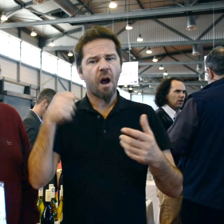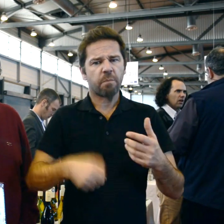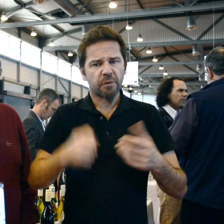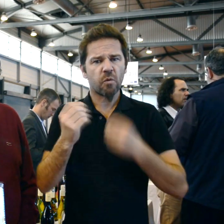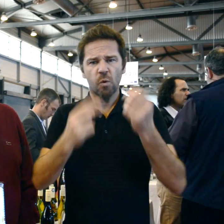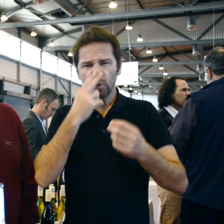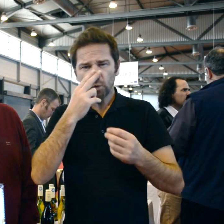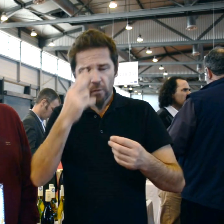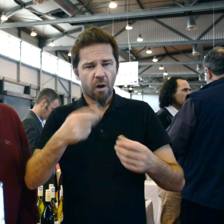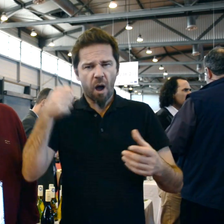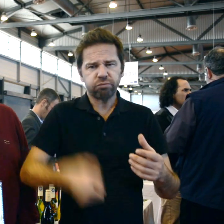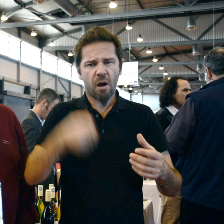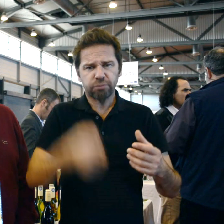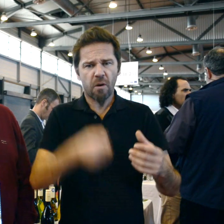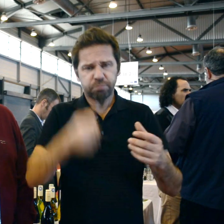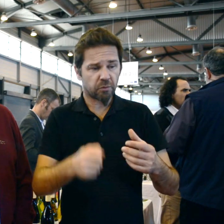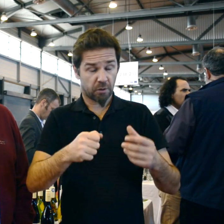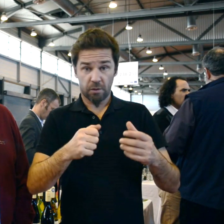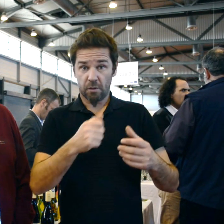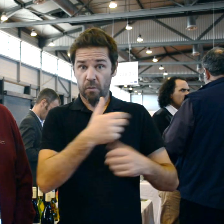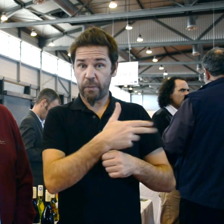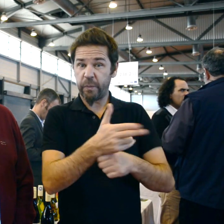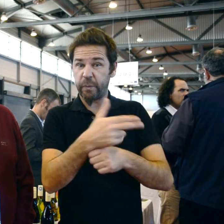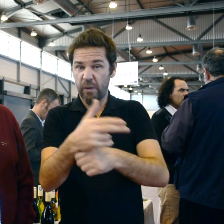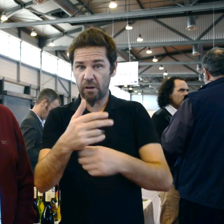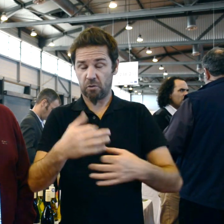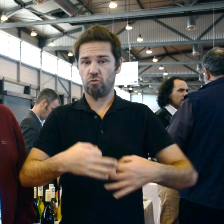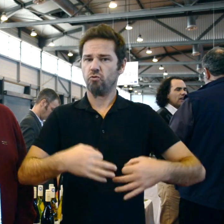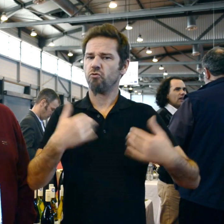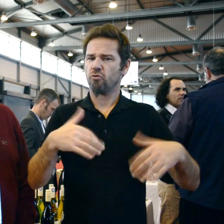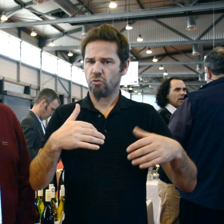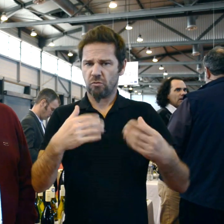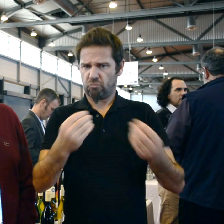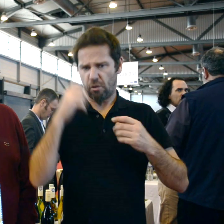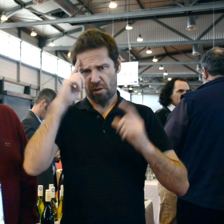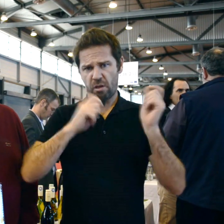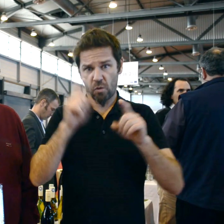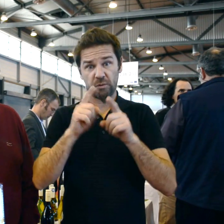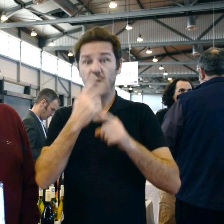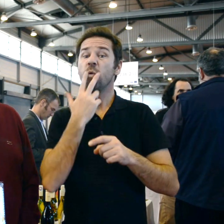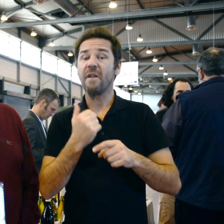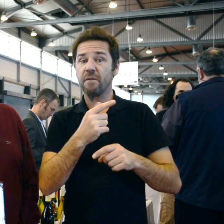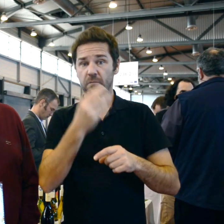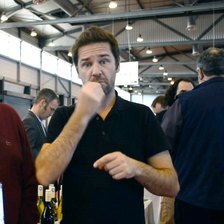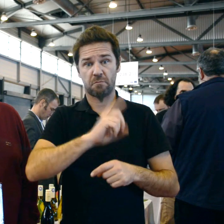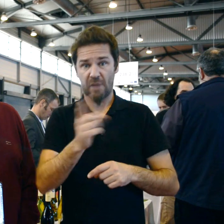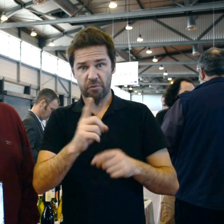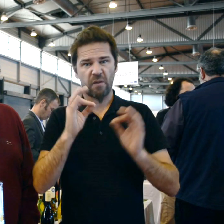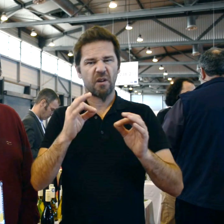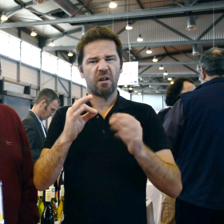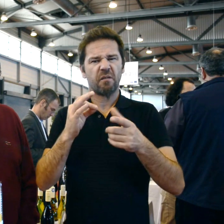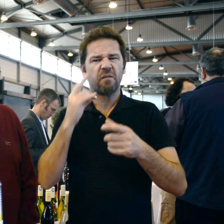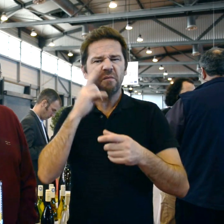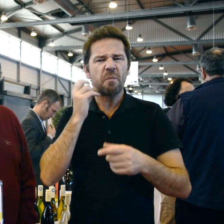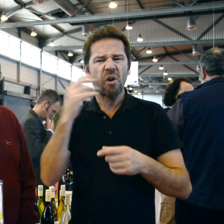soufre en viticulture. Alors en particulier le cuivre qui fait pas du tout bon ménage avec tout ce qui est arôme de vin blanc,